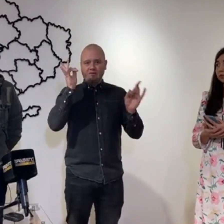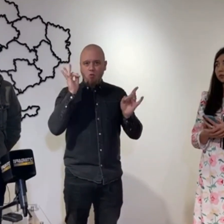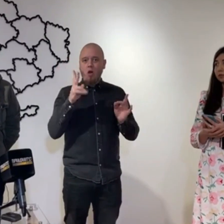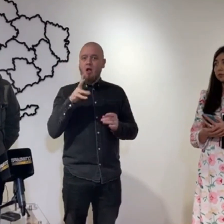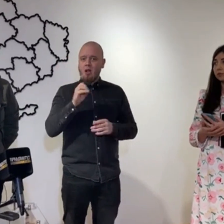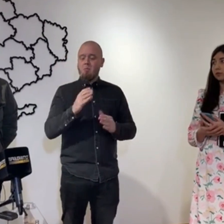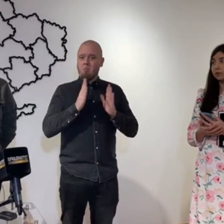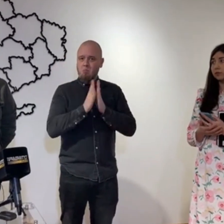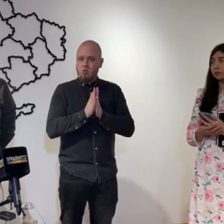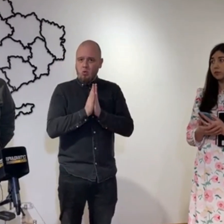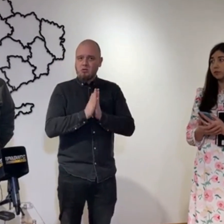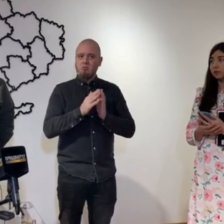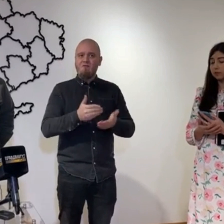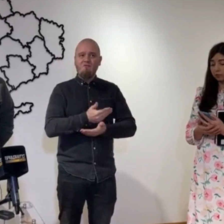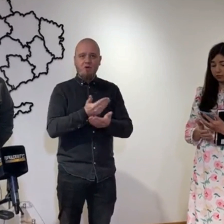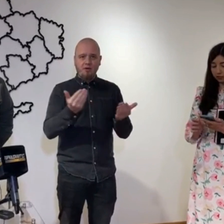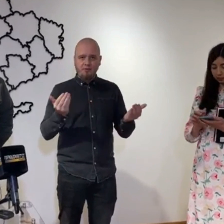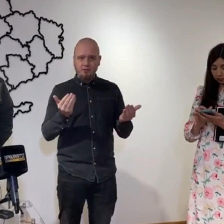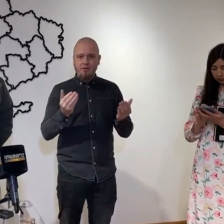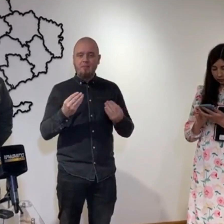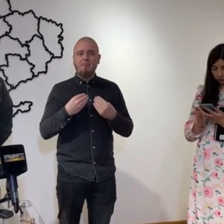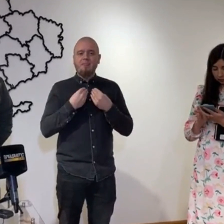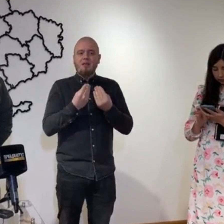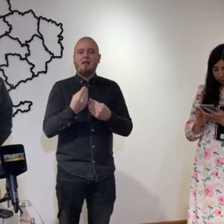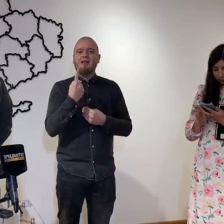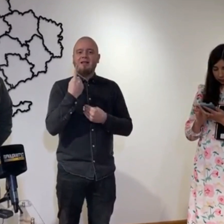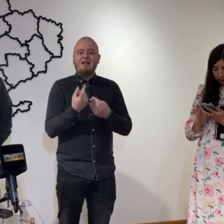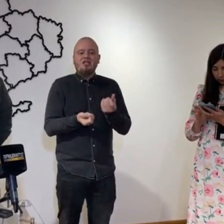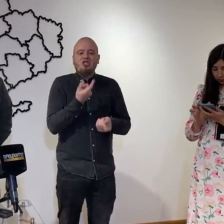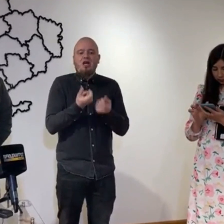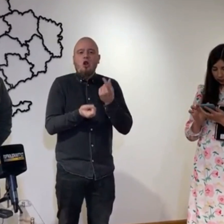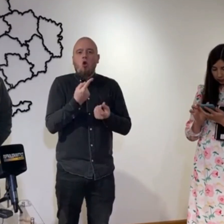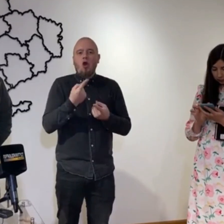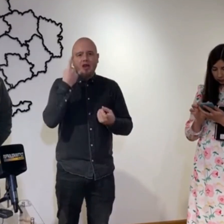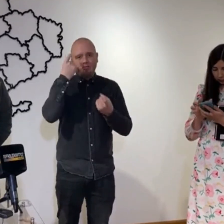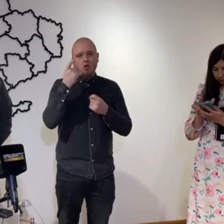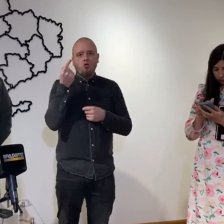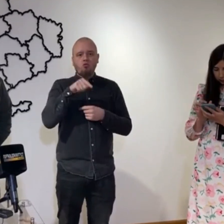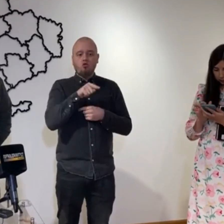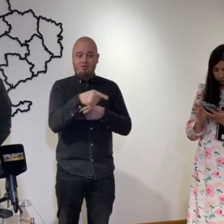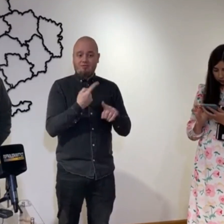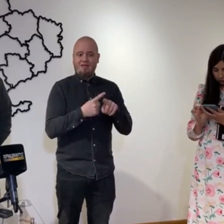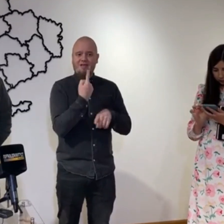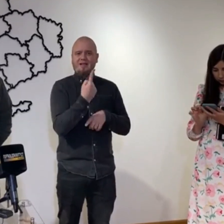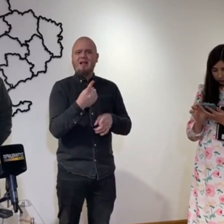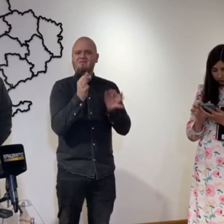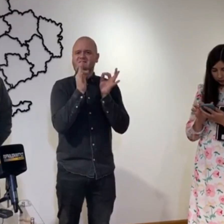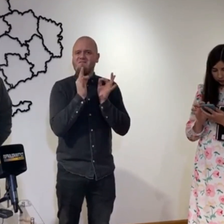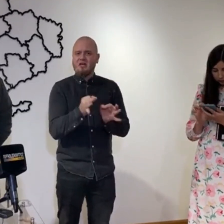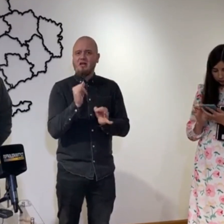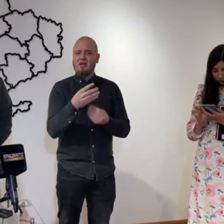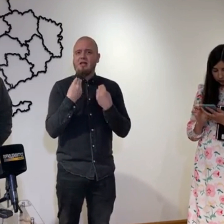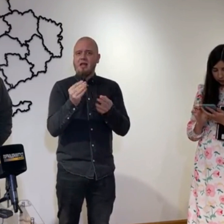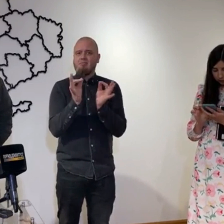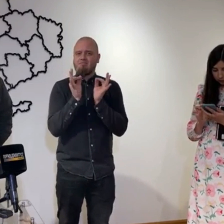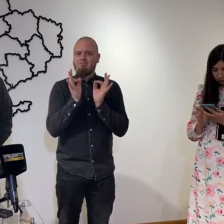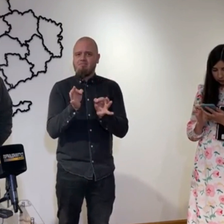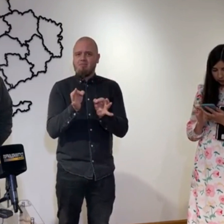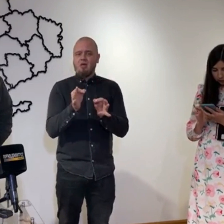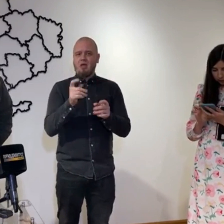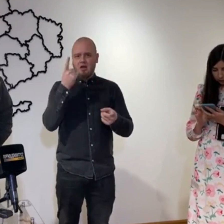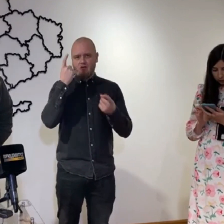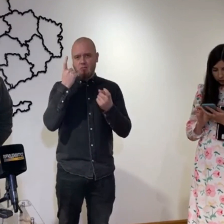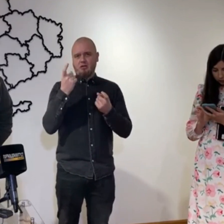просимо вас надати єдине джерело інформації, тому що воно єдине, вірне і дає достовірну